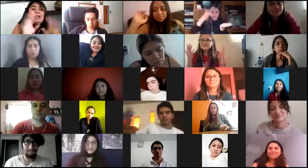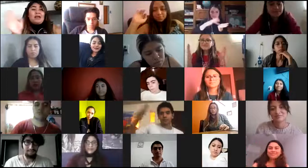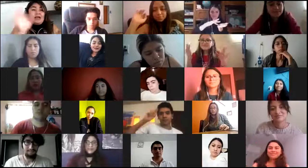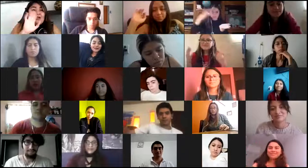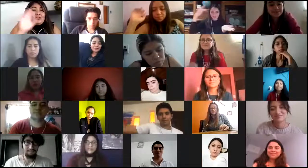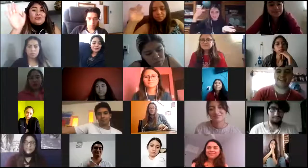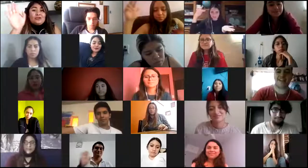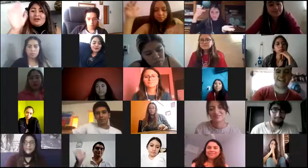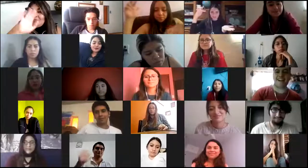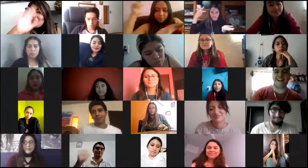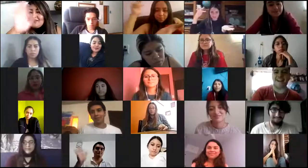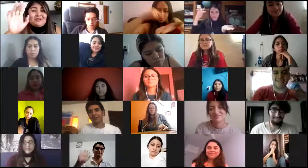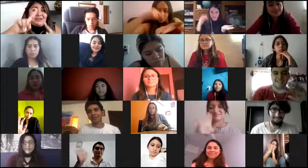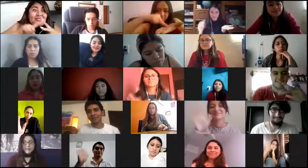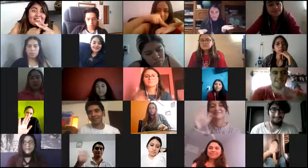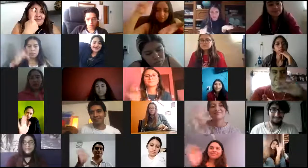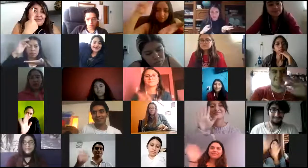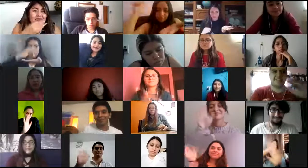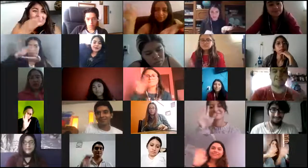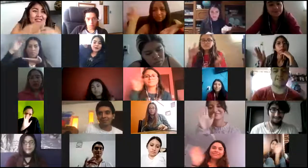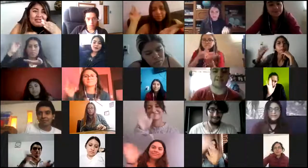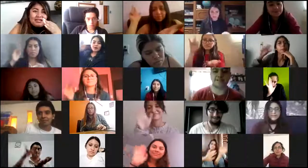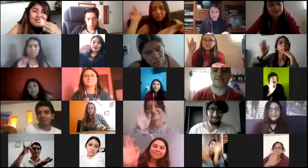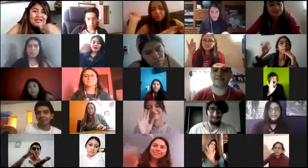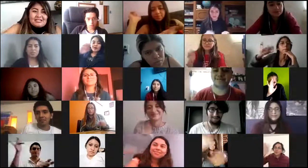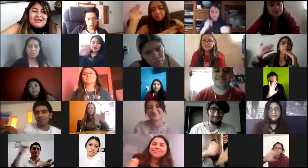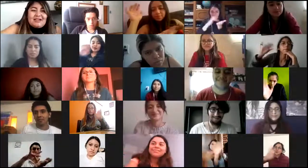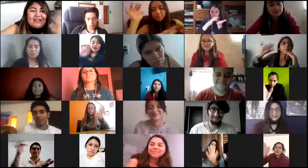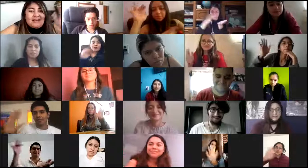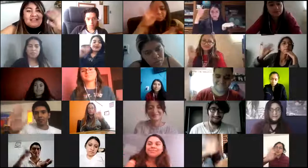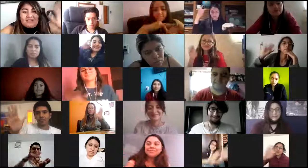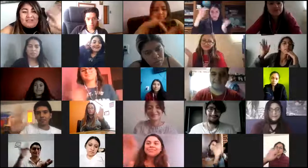WhatsApp. Los dejo porque ya empezó la otra clase y ya tenemos 1 minuto de tardanza.